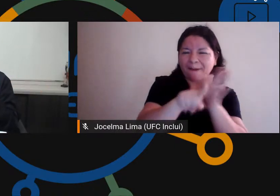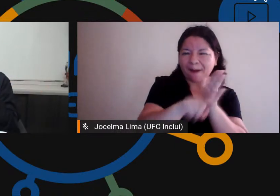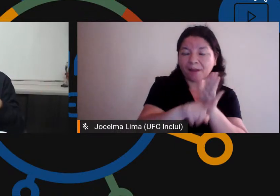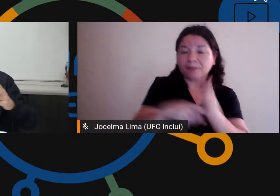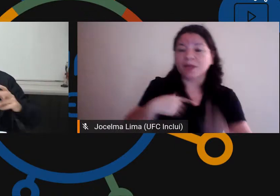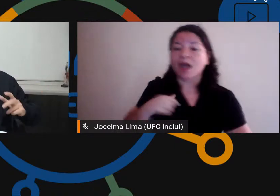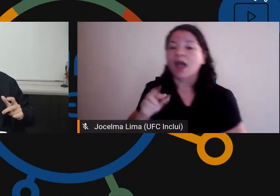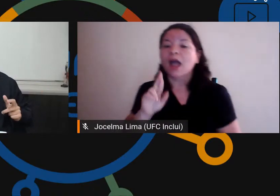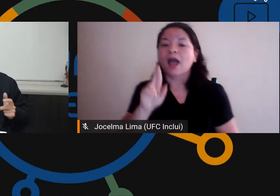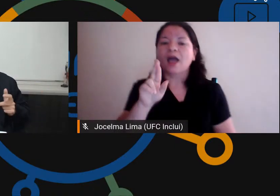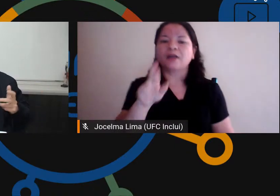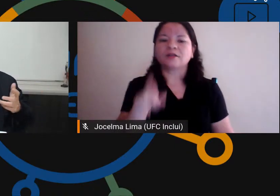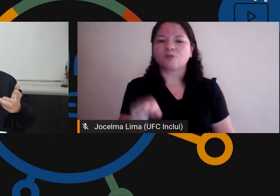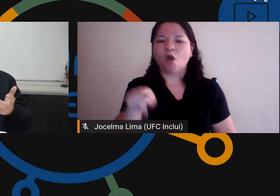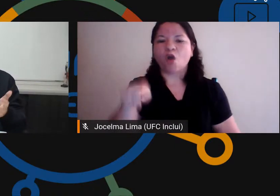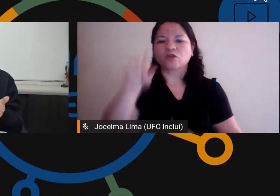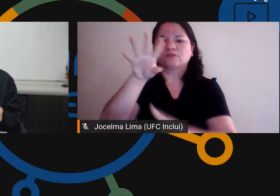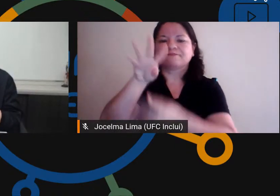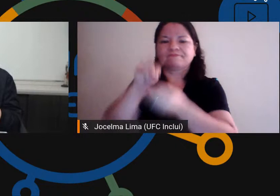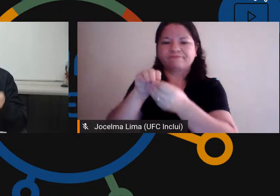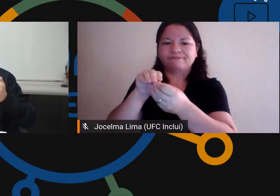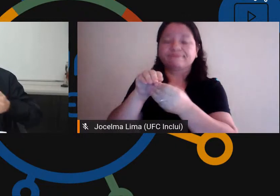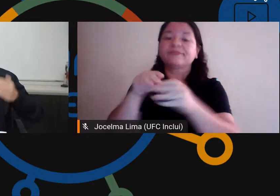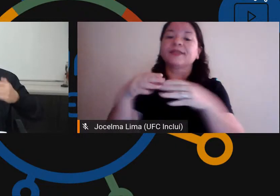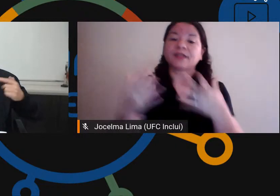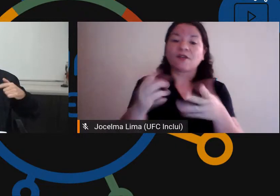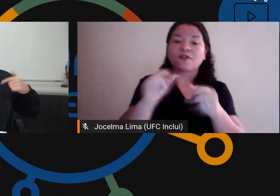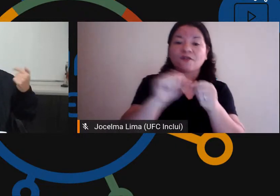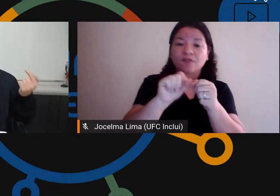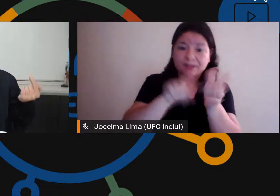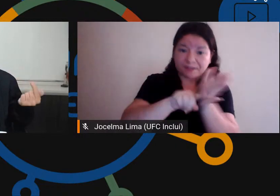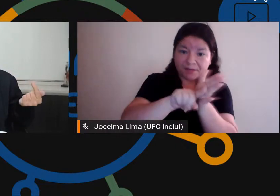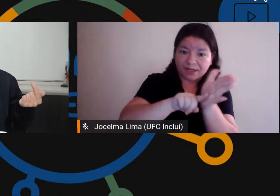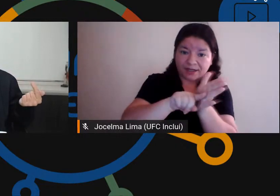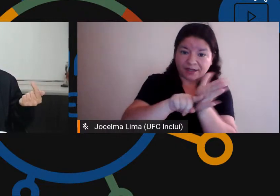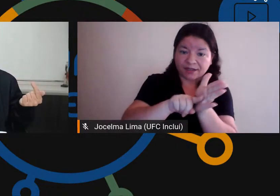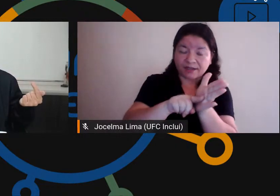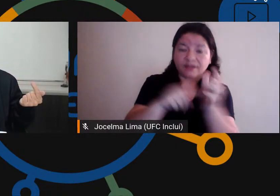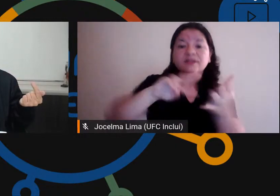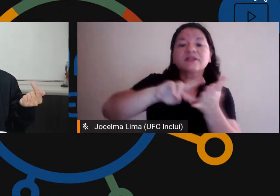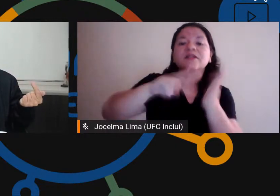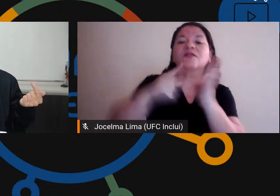Porque fazer pesquisa é buscar elementos que te permitam responder uma pergunta.